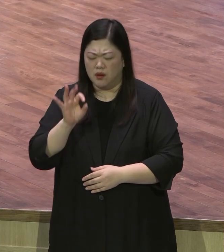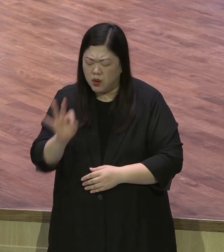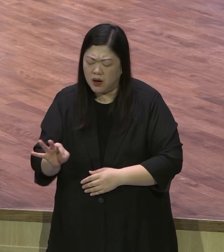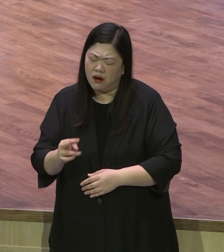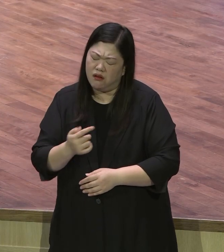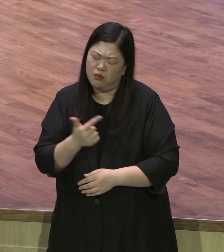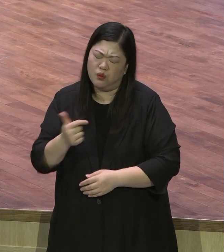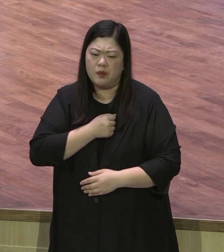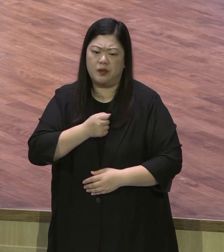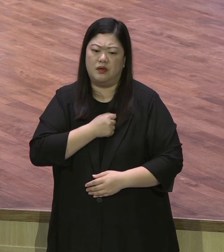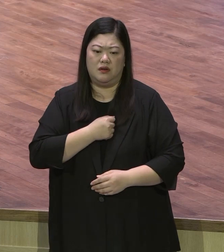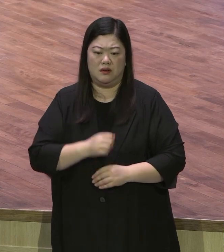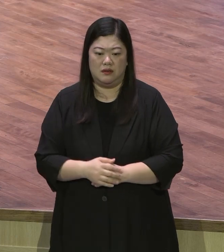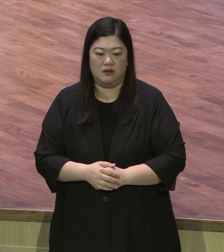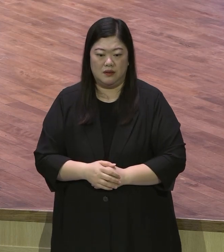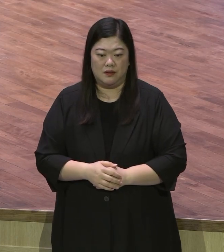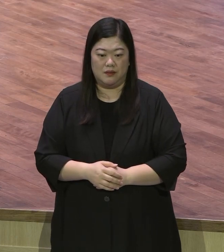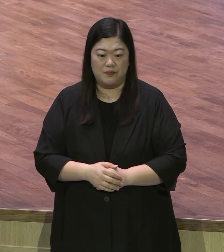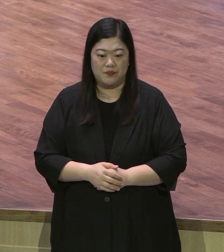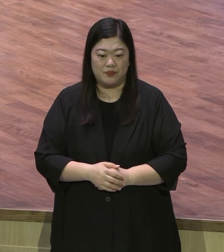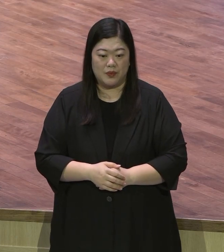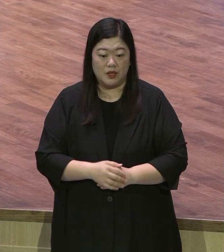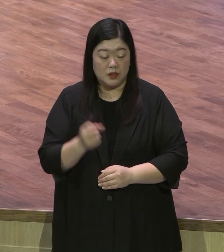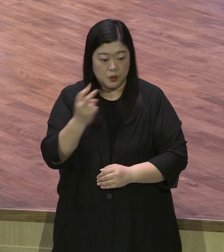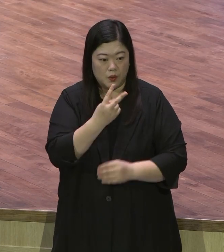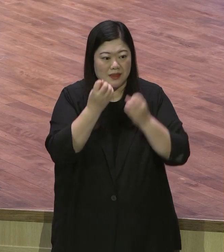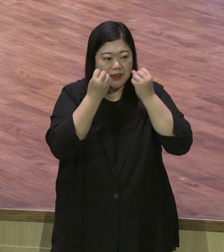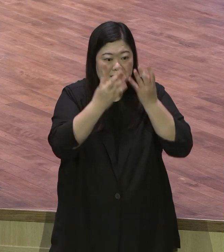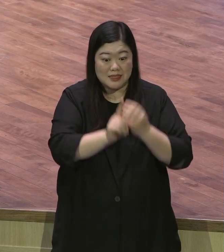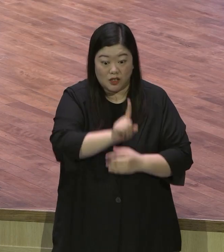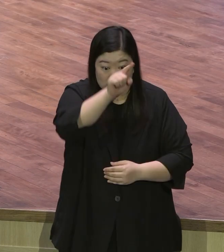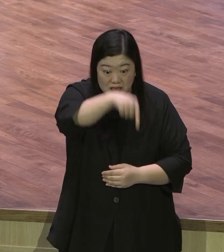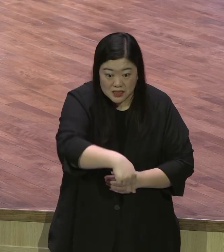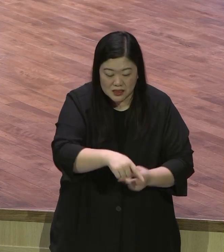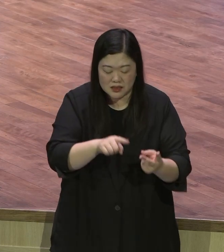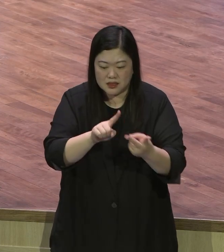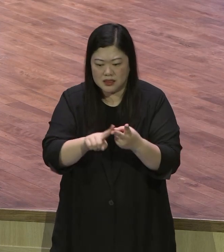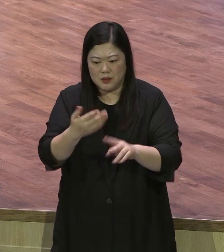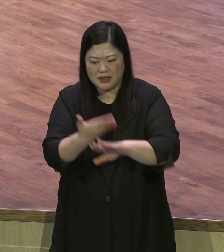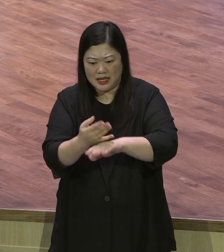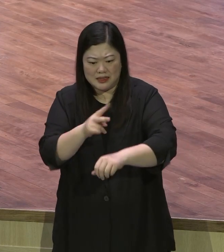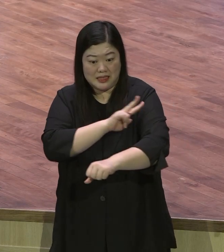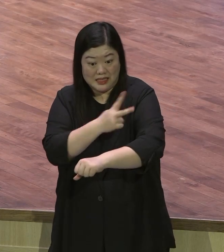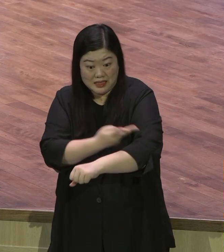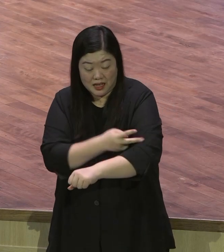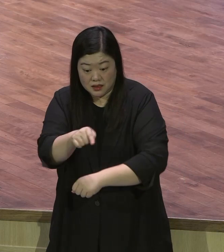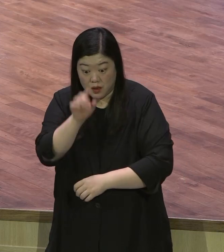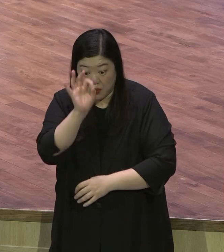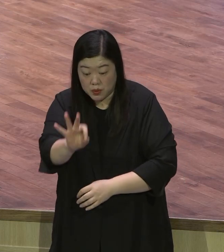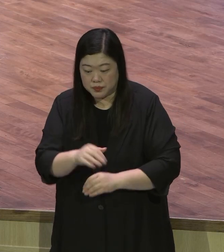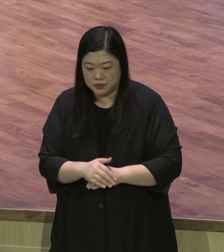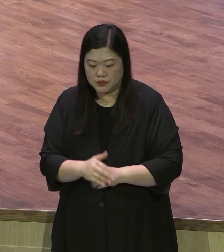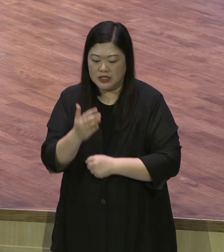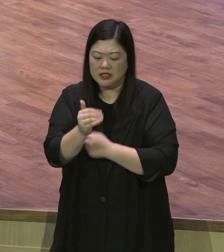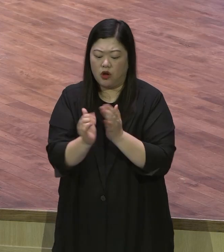이단들의 모습도 결국은 뭐요? 하나님의 말씀을 가감해서 교주들을 신격화시켜버려요.